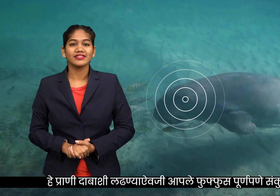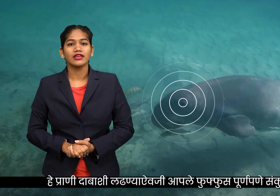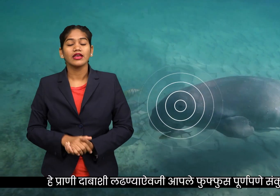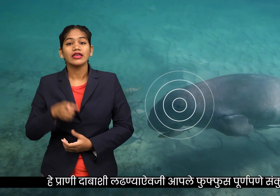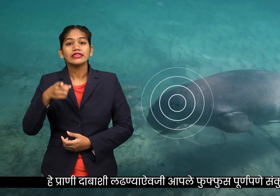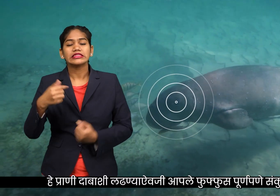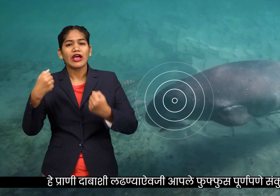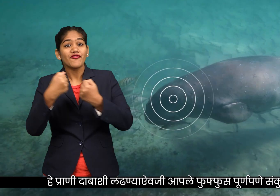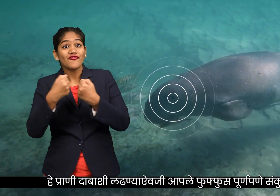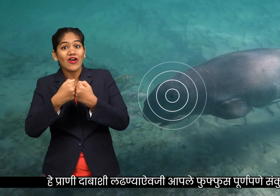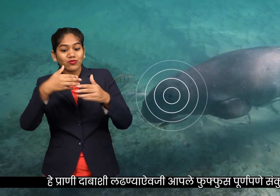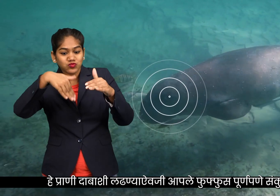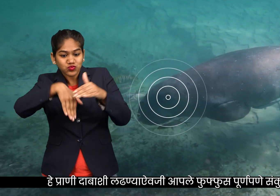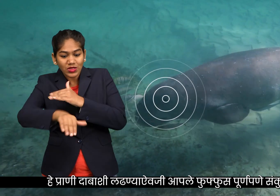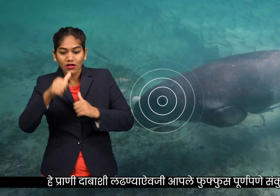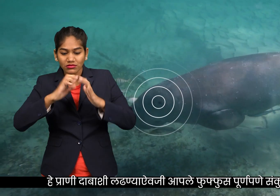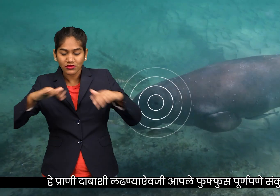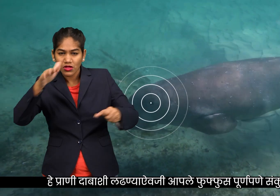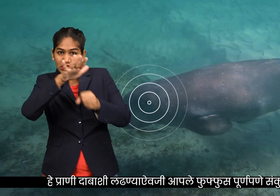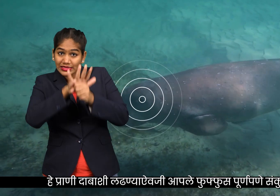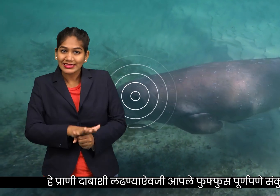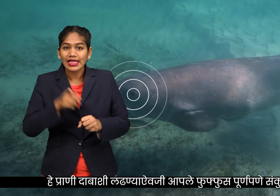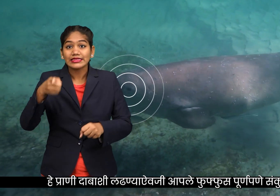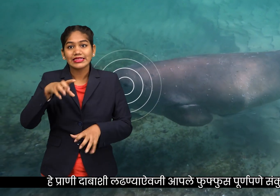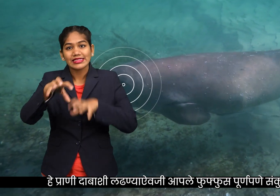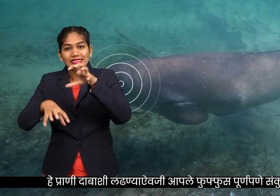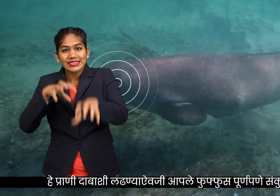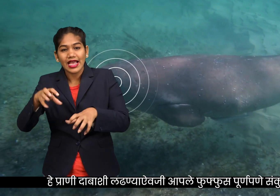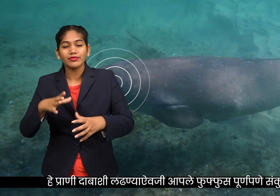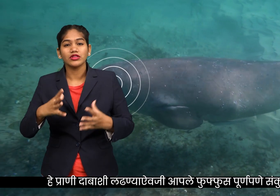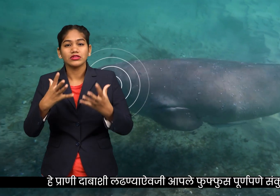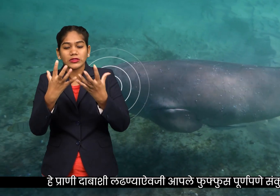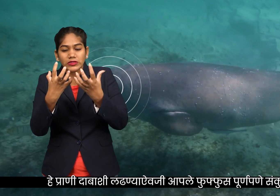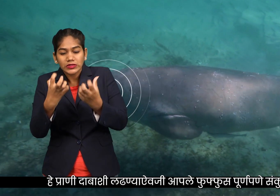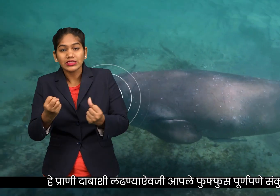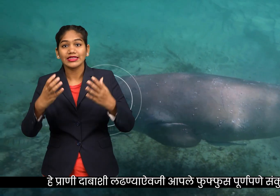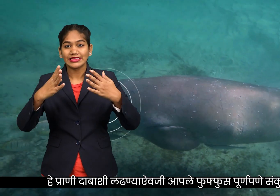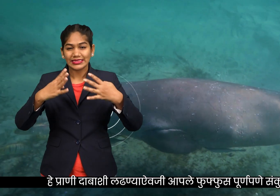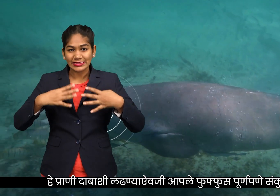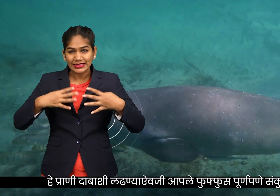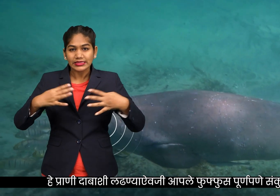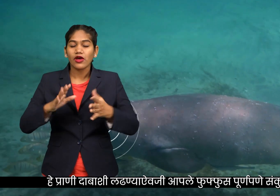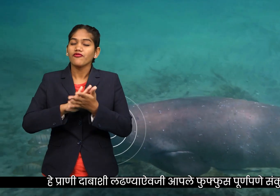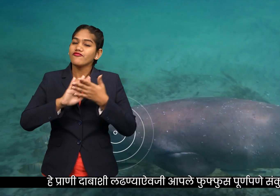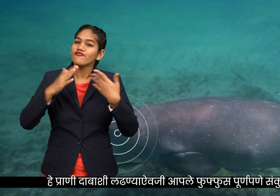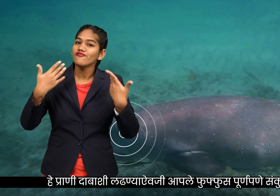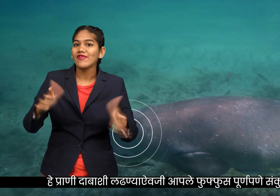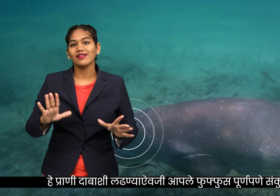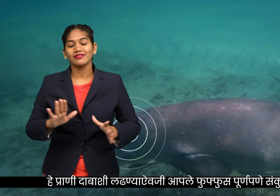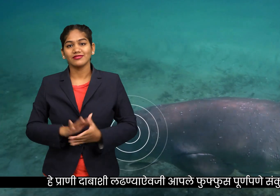हे प्राणी दाबाशी लढण्याऐवजी आपले फुफ्फुस पूर्णपणे संकुचित होऊ